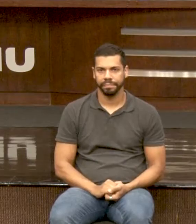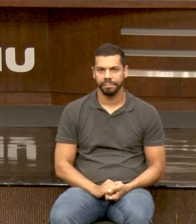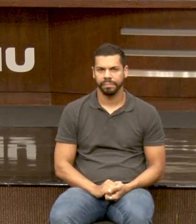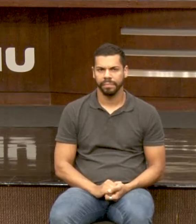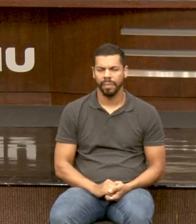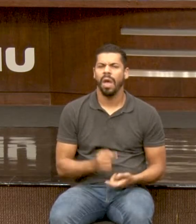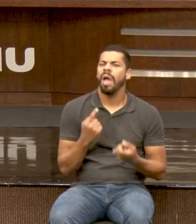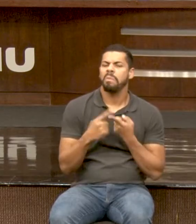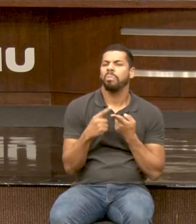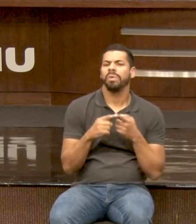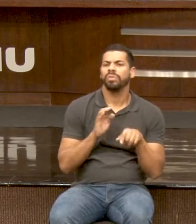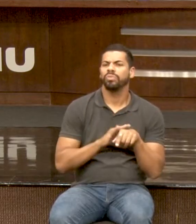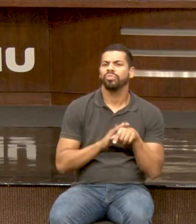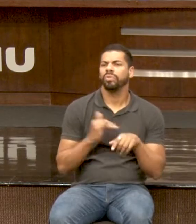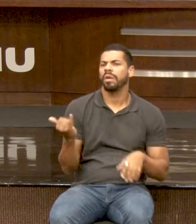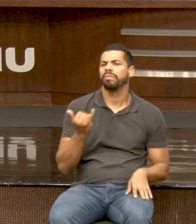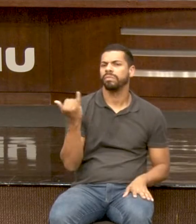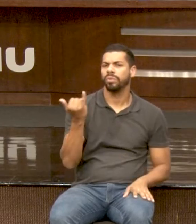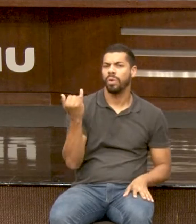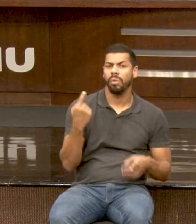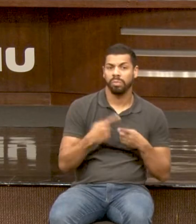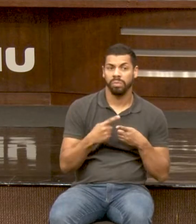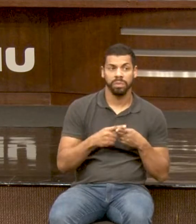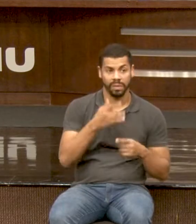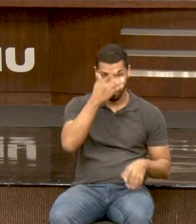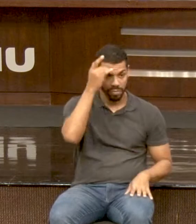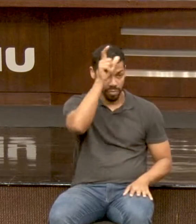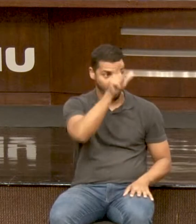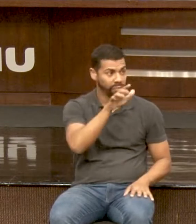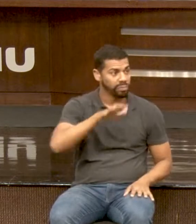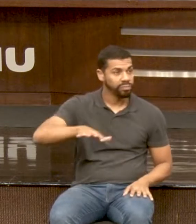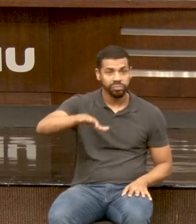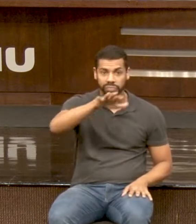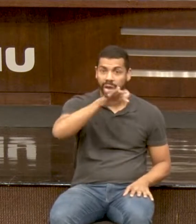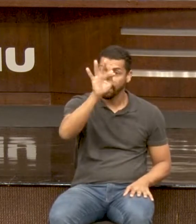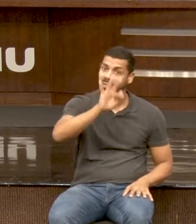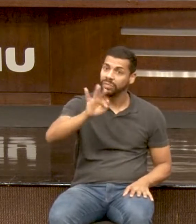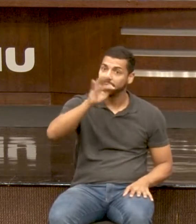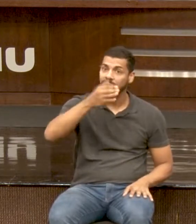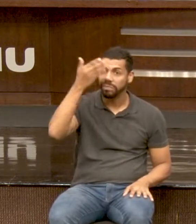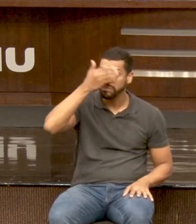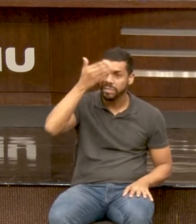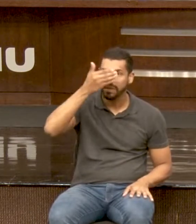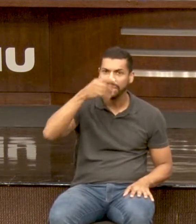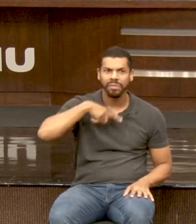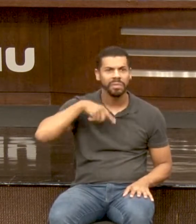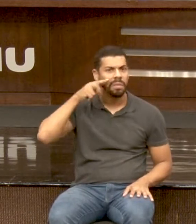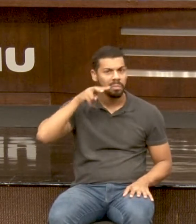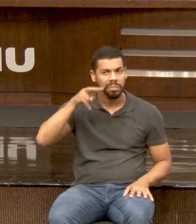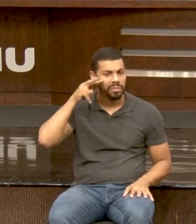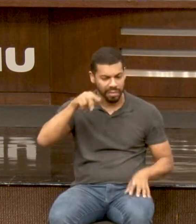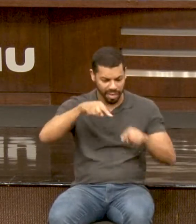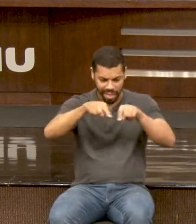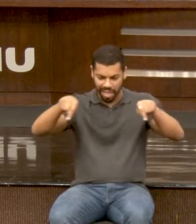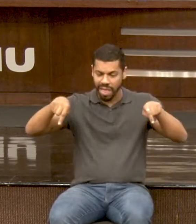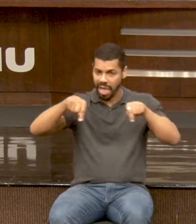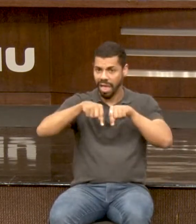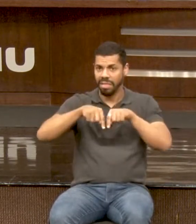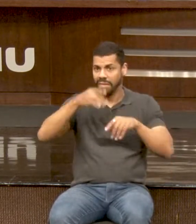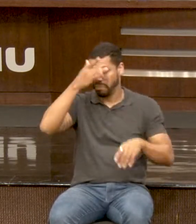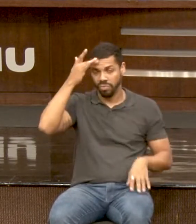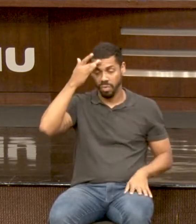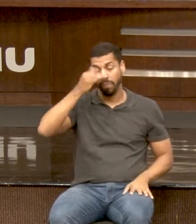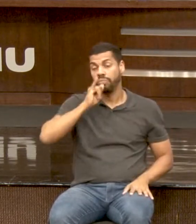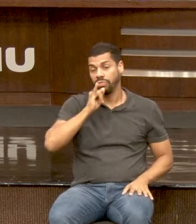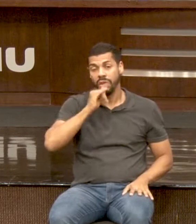Isso é importante, né? Porque a gente tem várias deficiências visuais aqui na faculdade. Vocês podem ter na sala um colega com deficiência